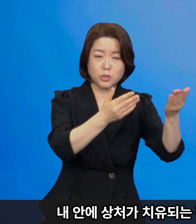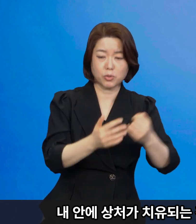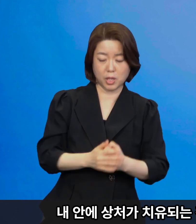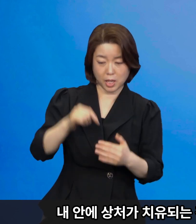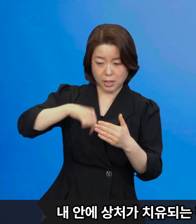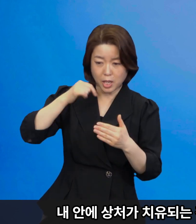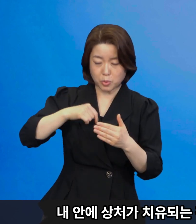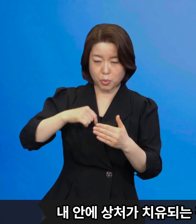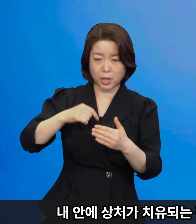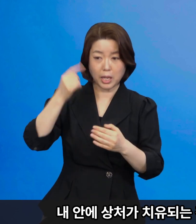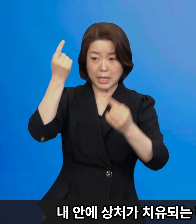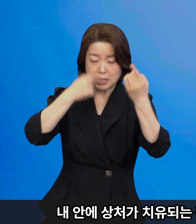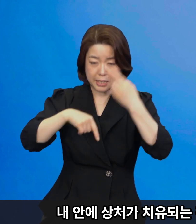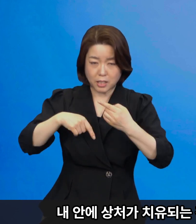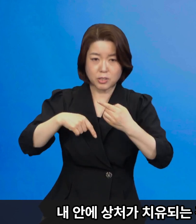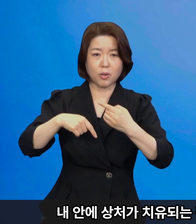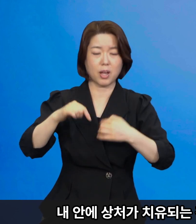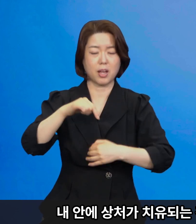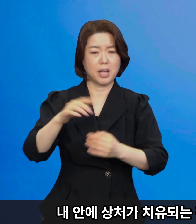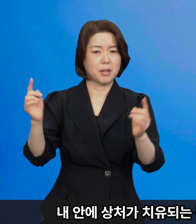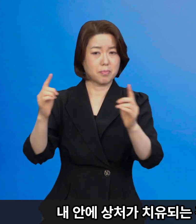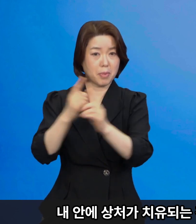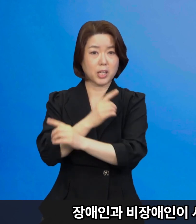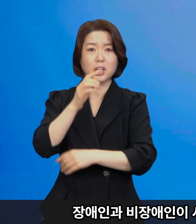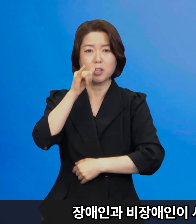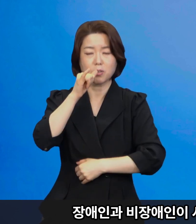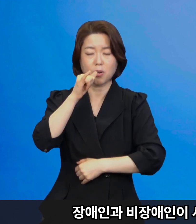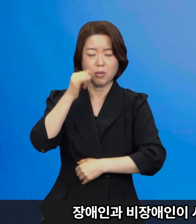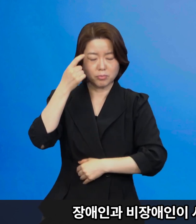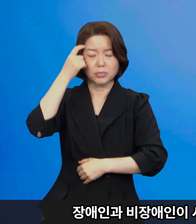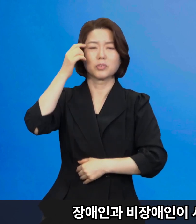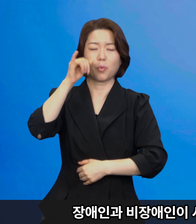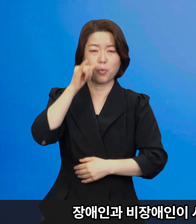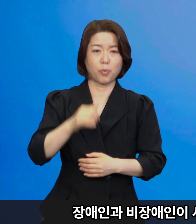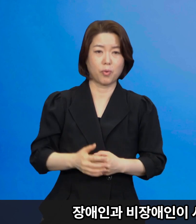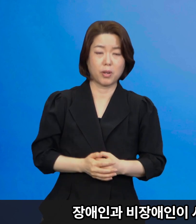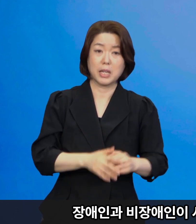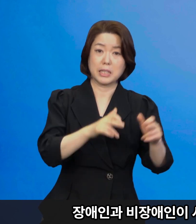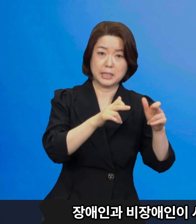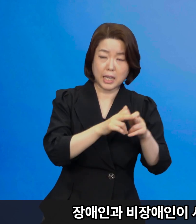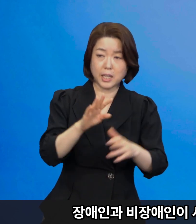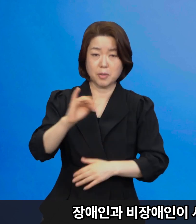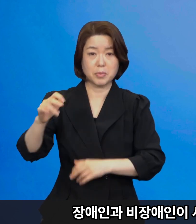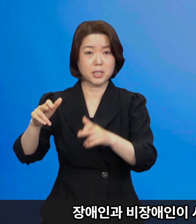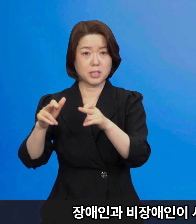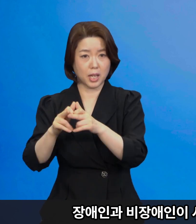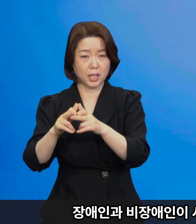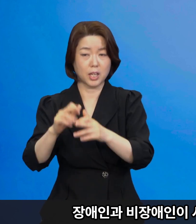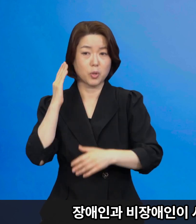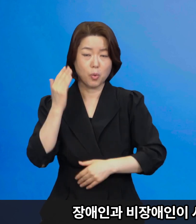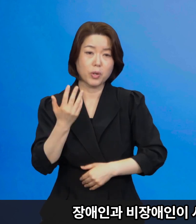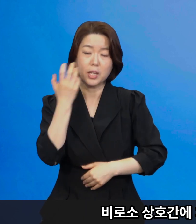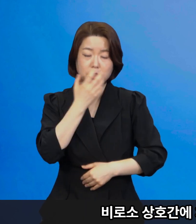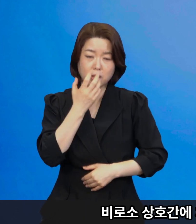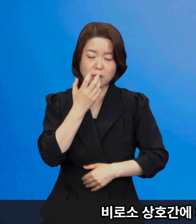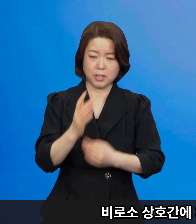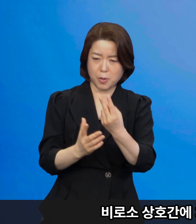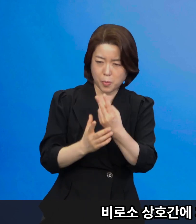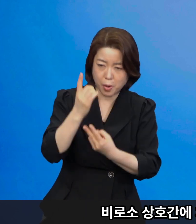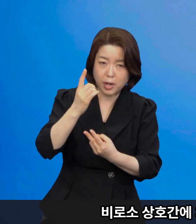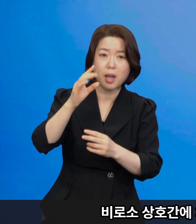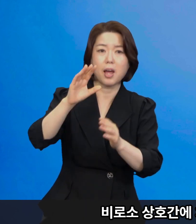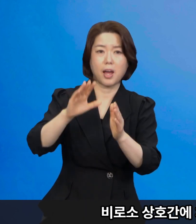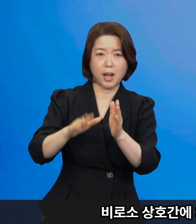치유되는 경험을 참으로 많이 하게 됩니다. 장애인과 비장애인이 서로 존중하여 하나를 이룰 때